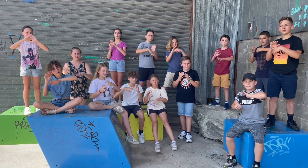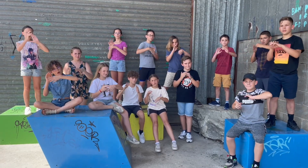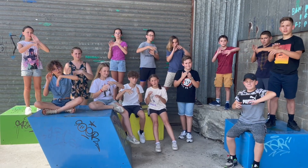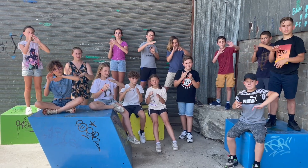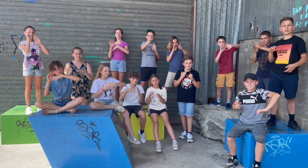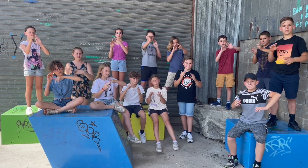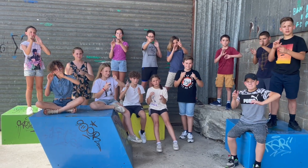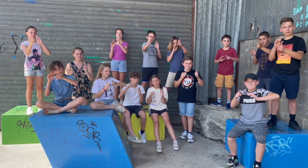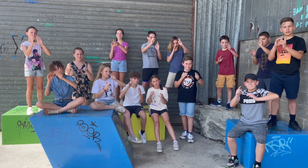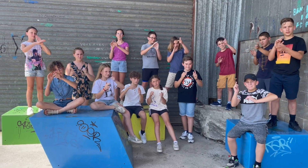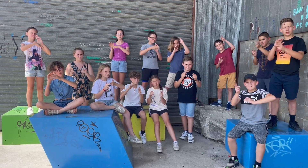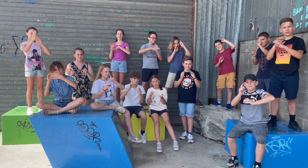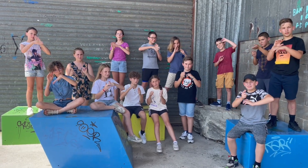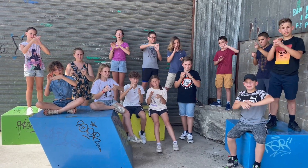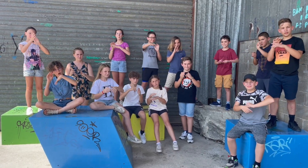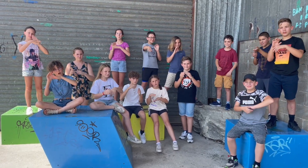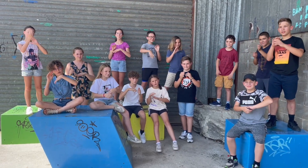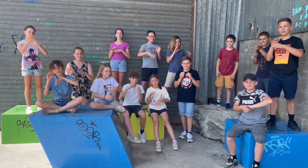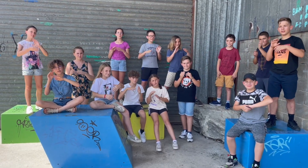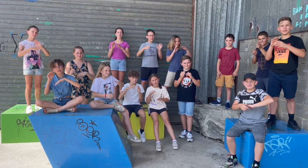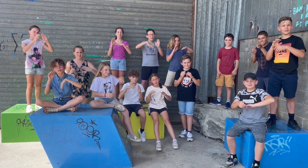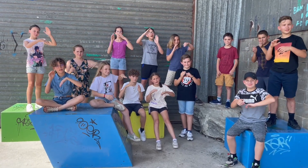voix, si tu chantes avec moi. La la la la.